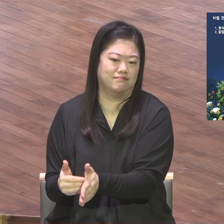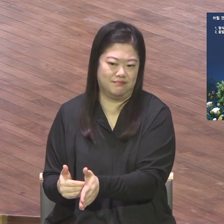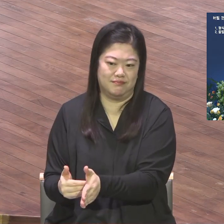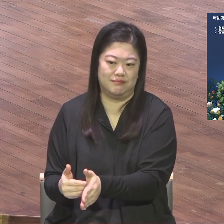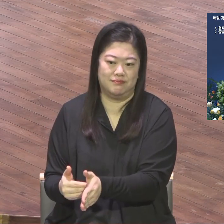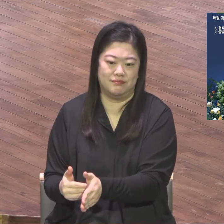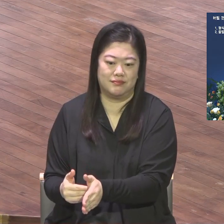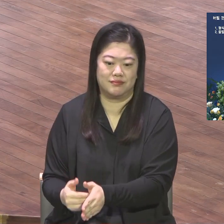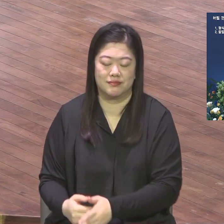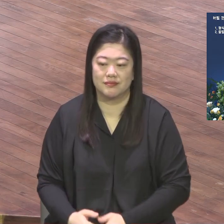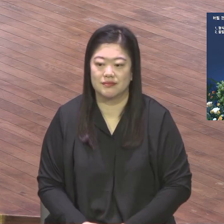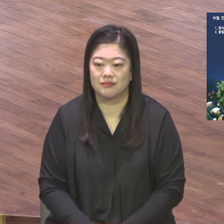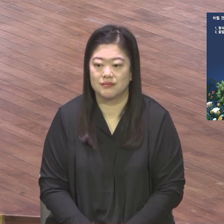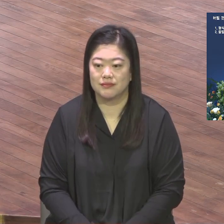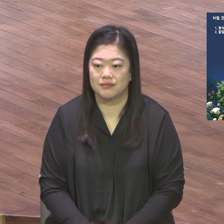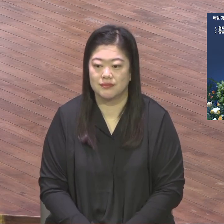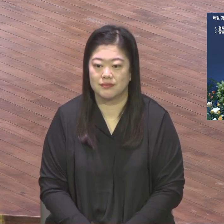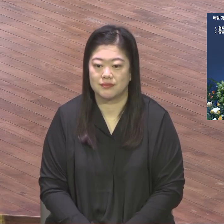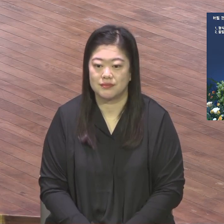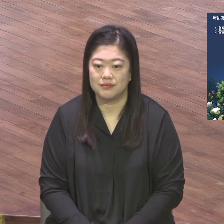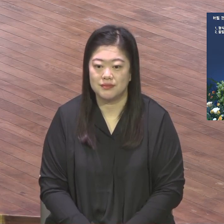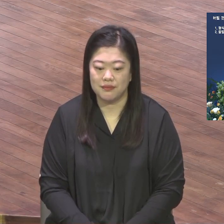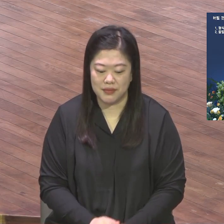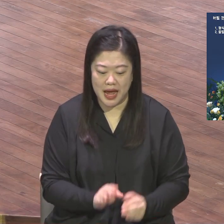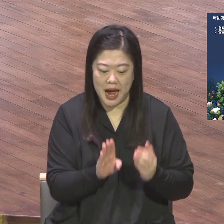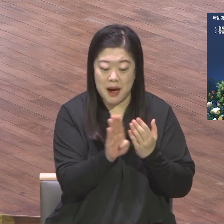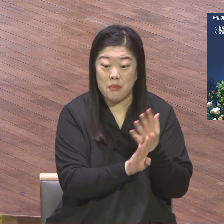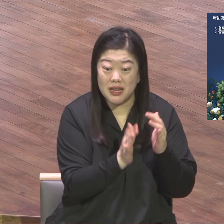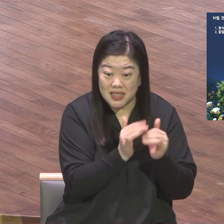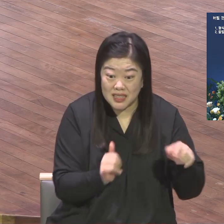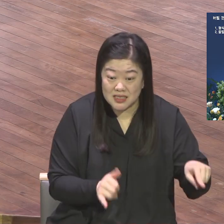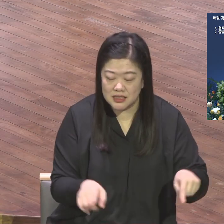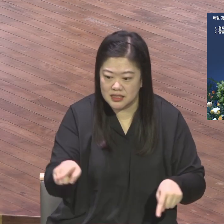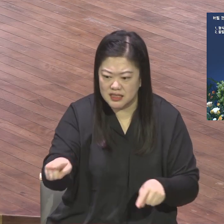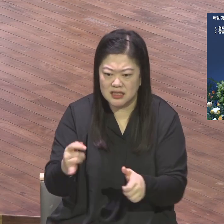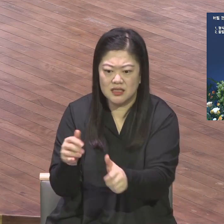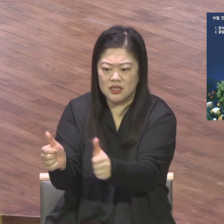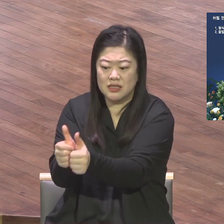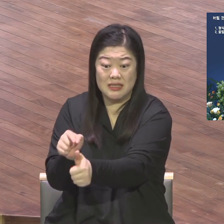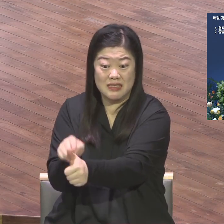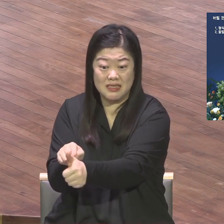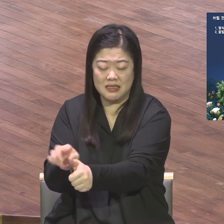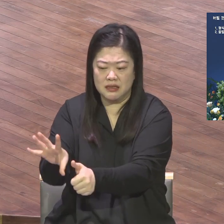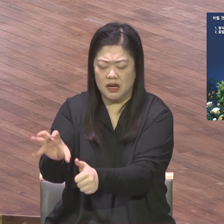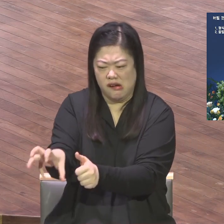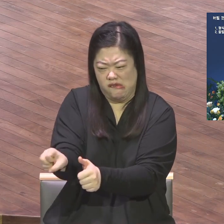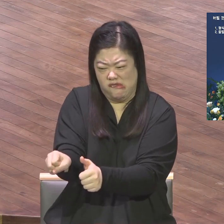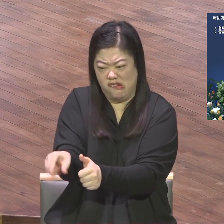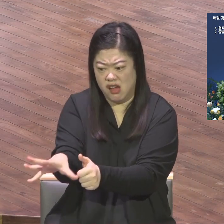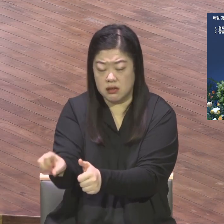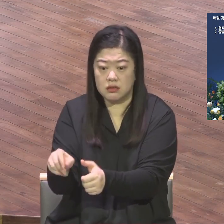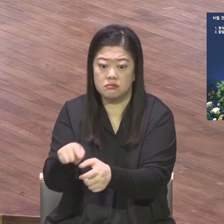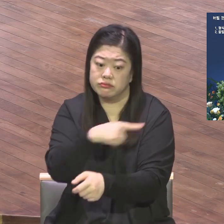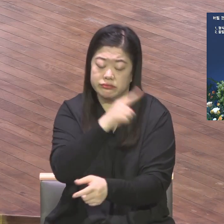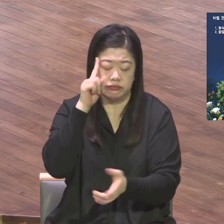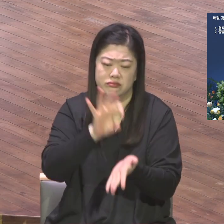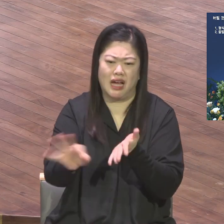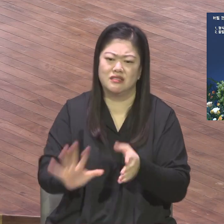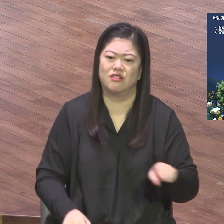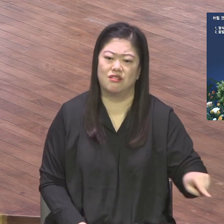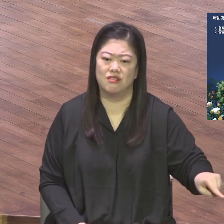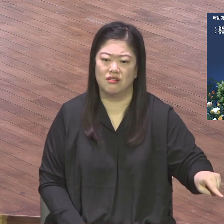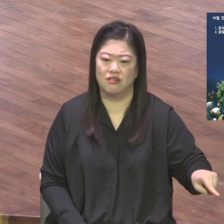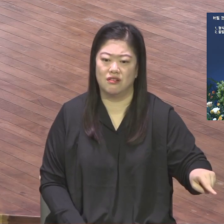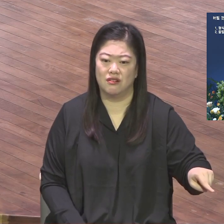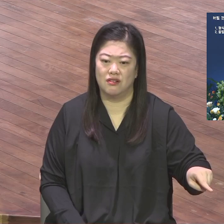지금 상황을 보면 바리새인들은 손 마른 자의 회복에 전혀 관심 없어요. 손 마른 자 치유됐다 관심 없어요.